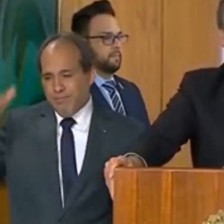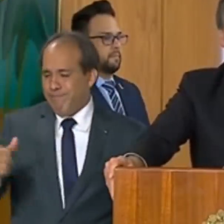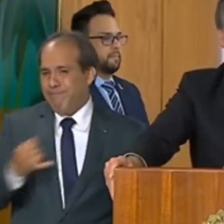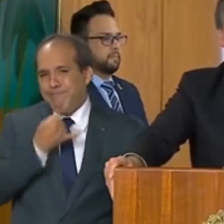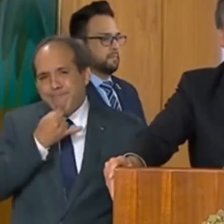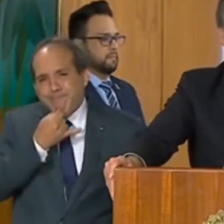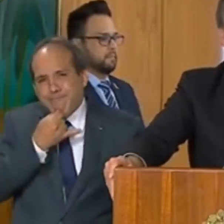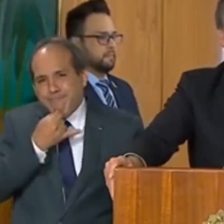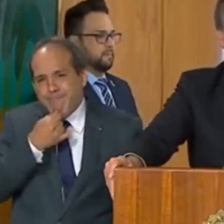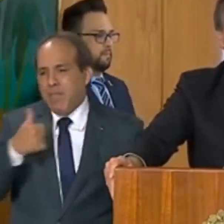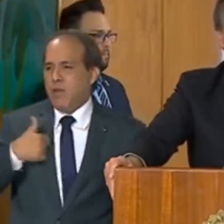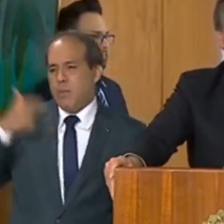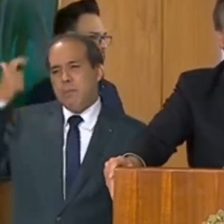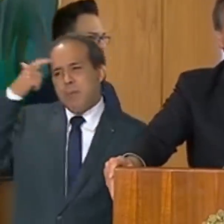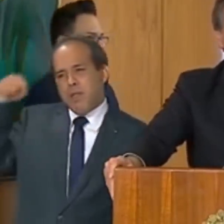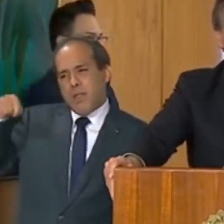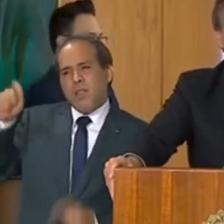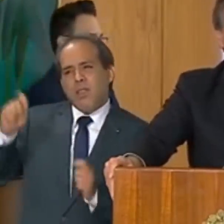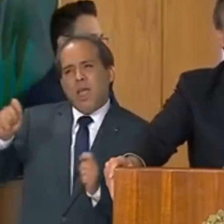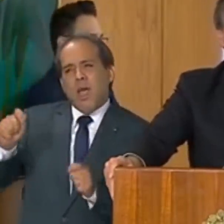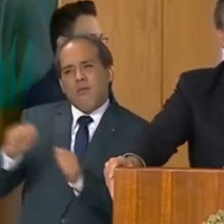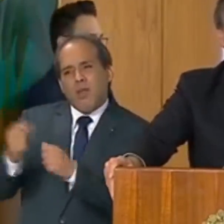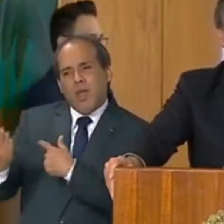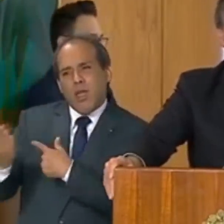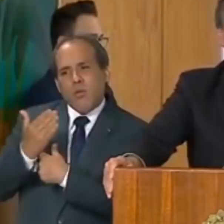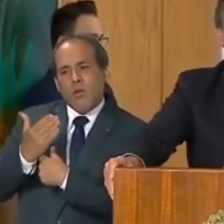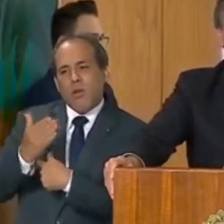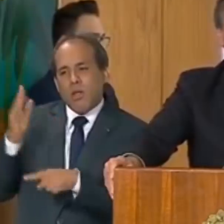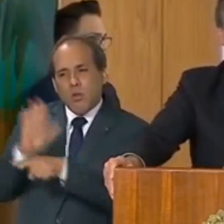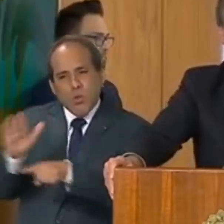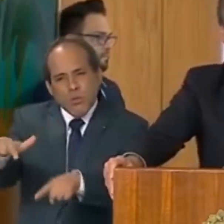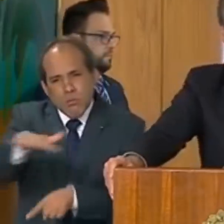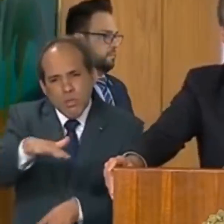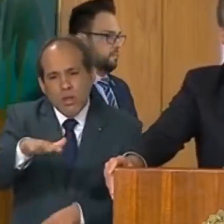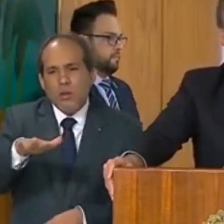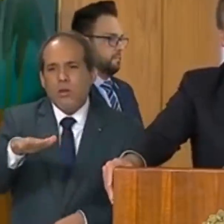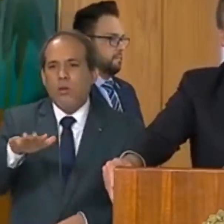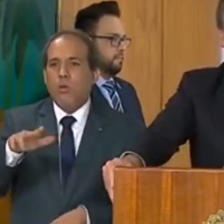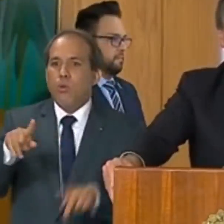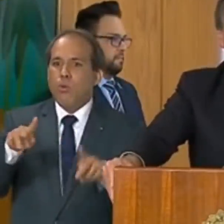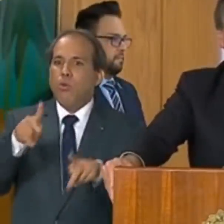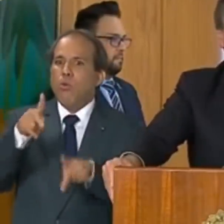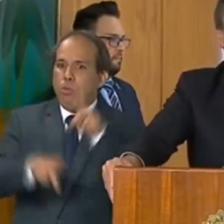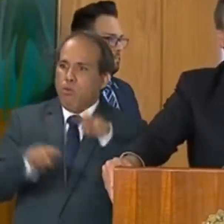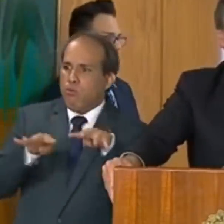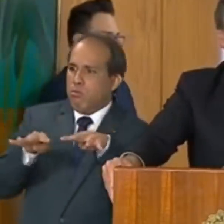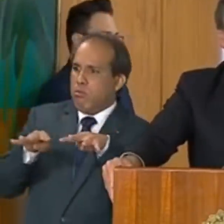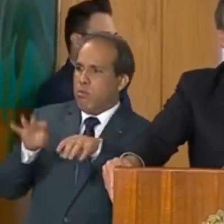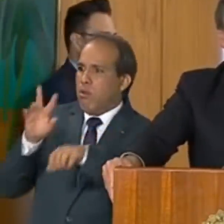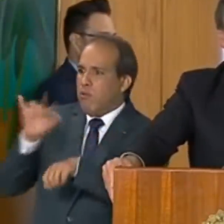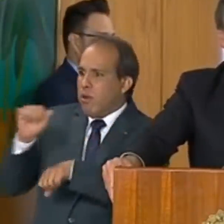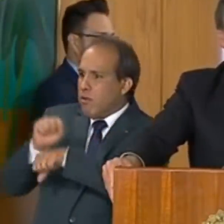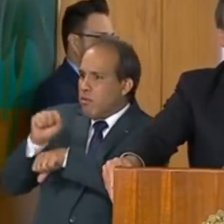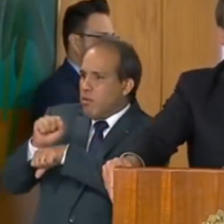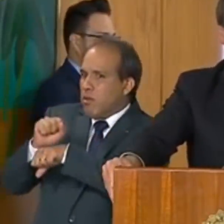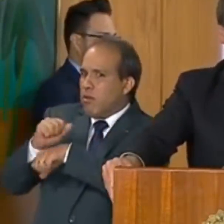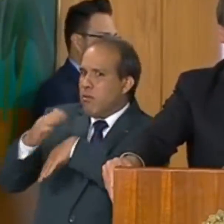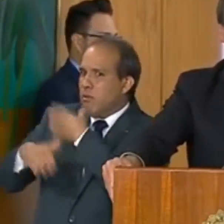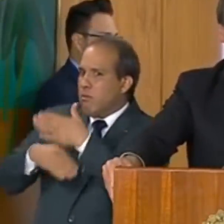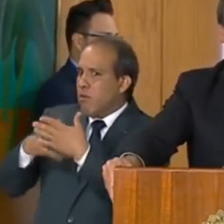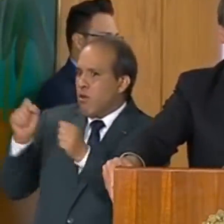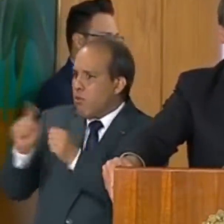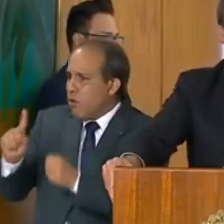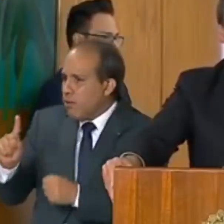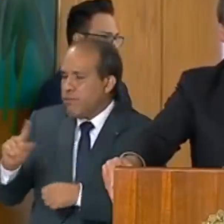como aquilo como toda a população sabia ou esperava dele se comportar. Aconteceu o 6 de setembro.